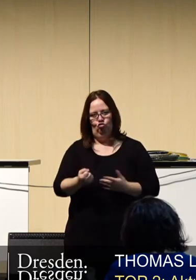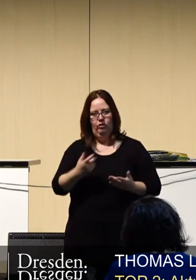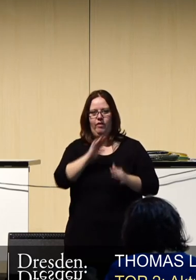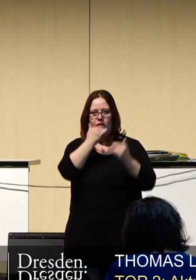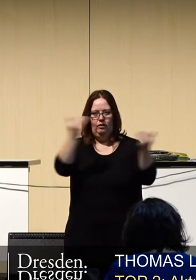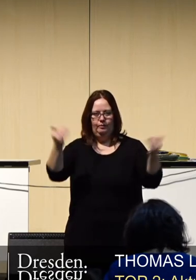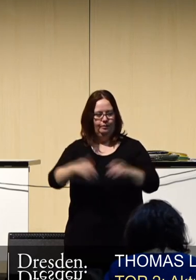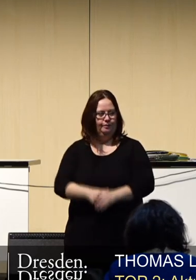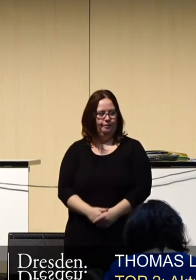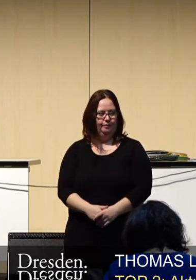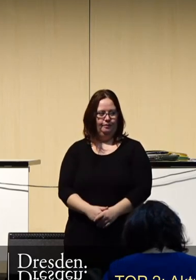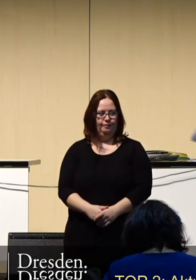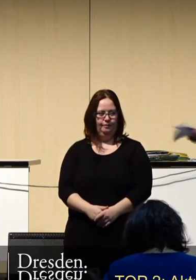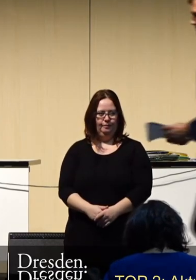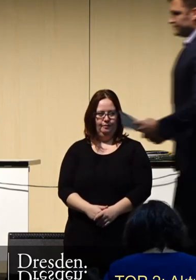Vielen Dank.